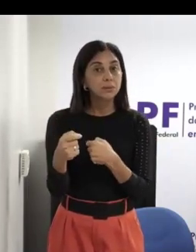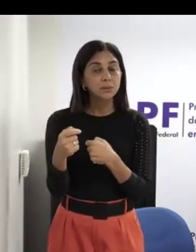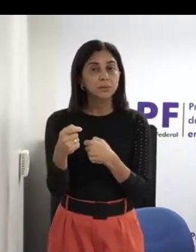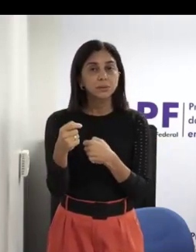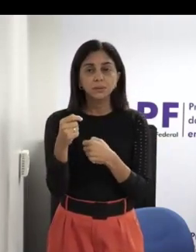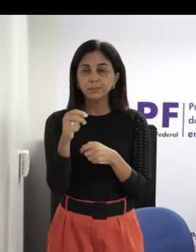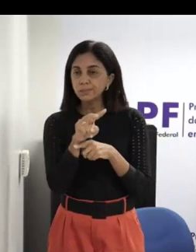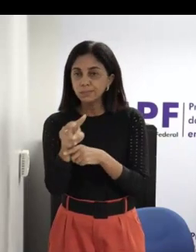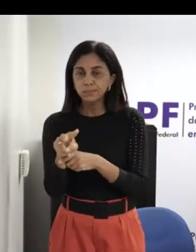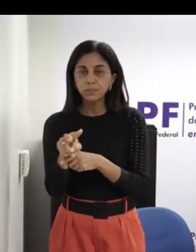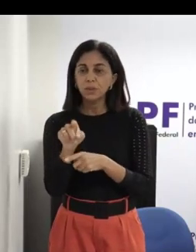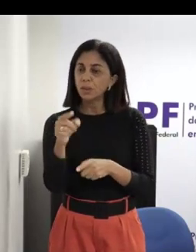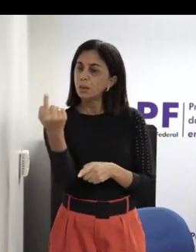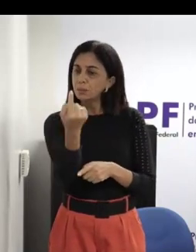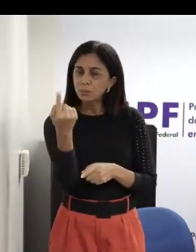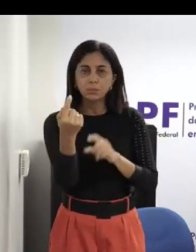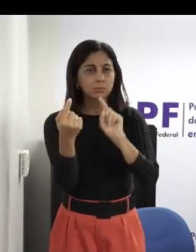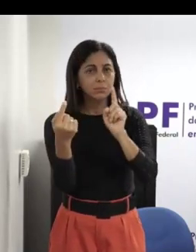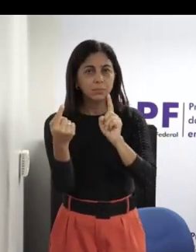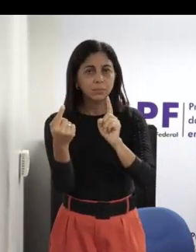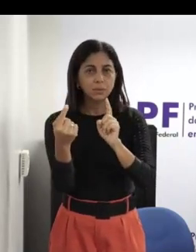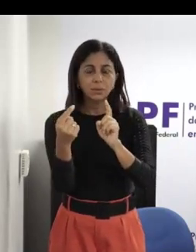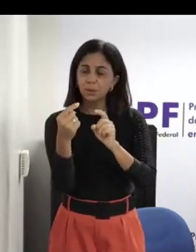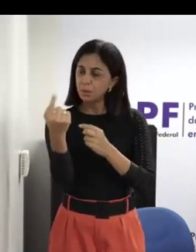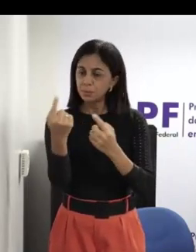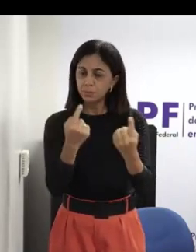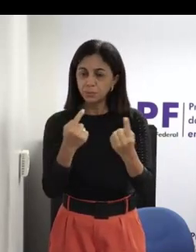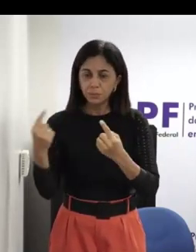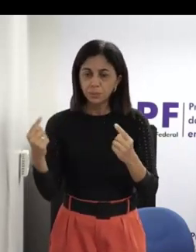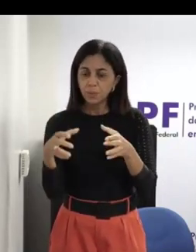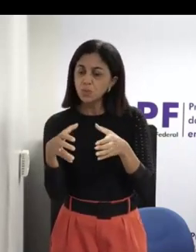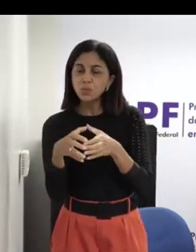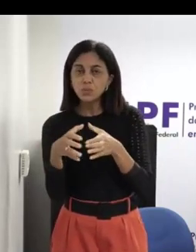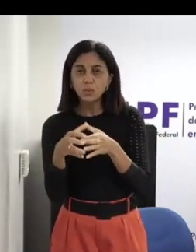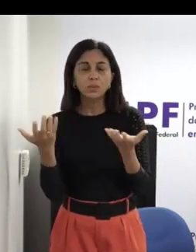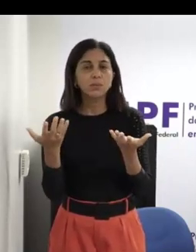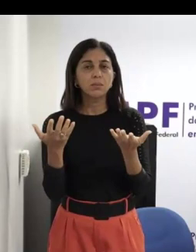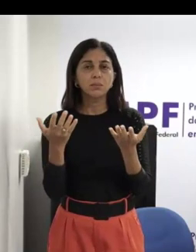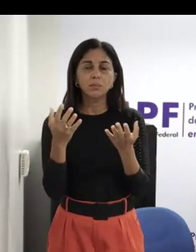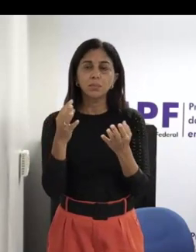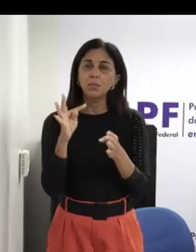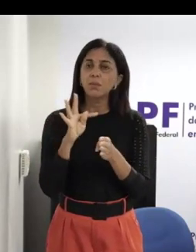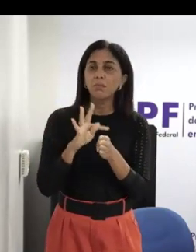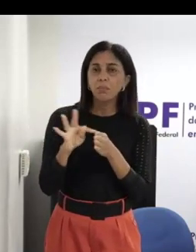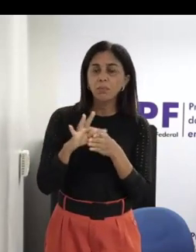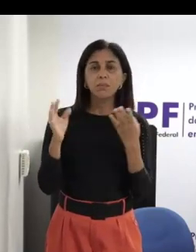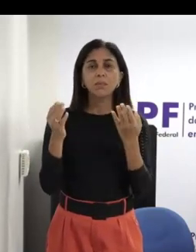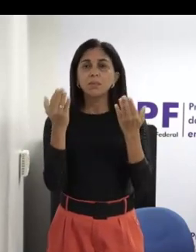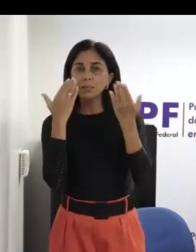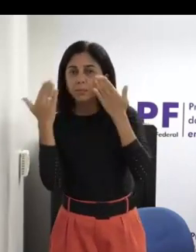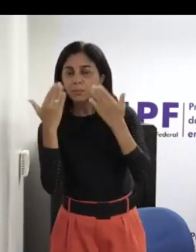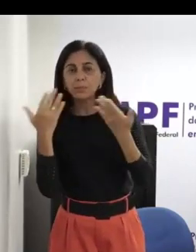sozinho é importante que ele possa conversar com um assistente social importante que ele possa conversar com o psicólogo